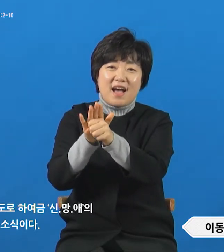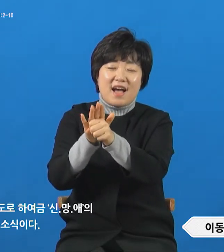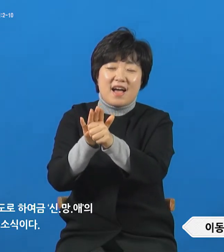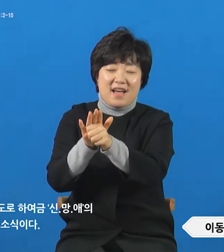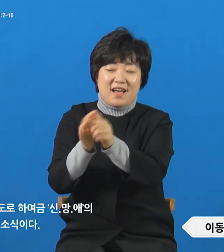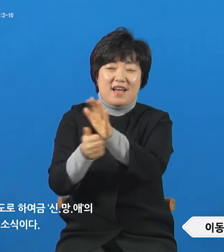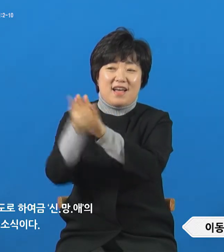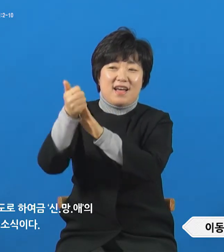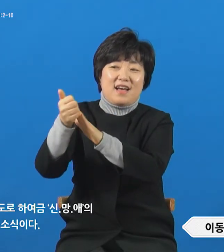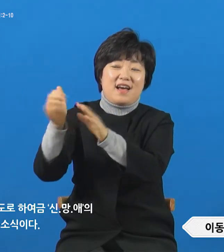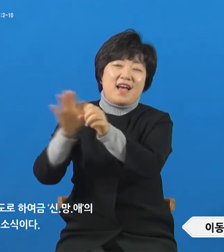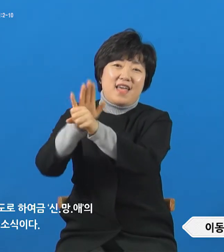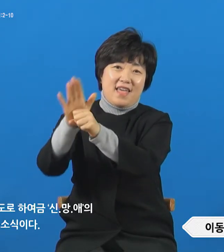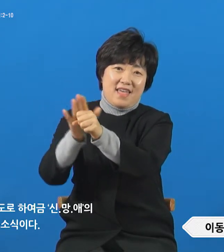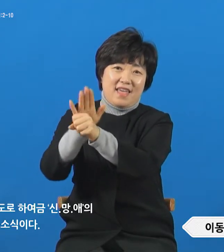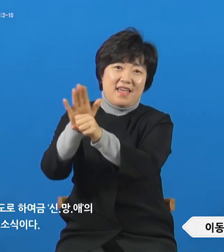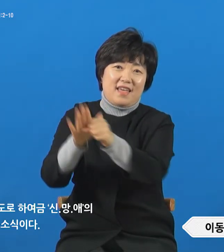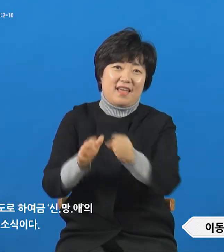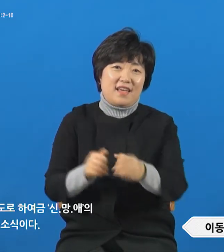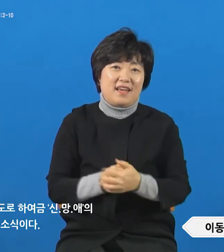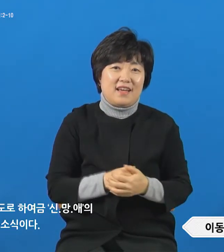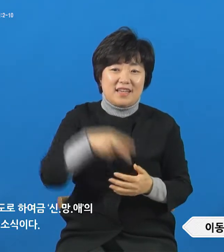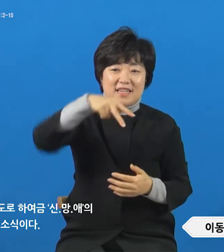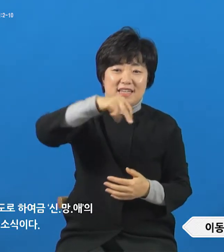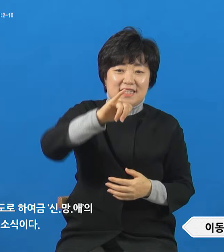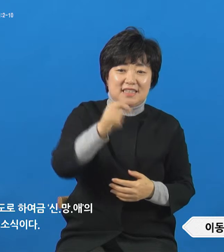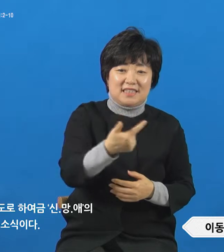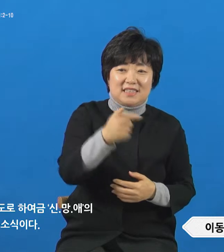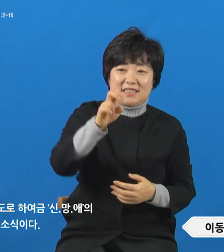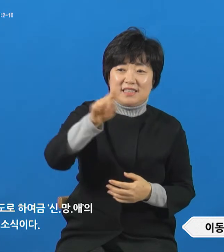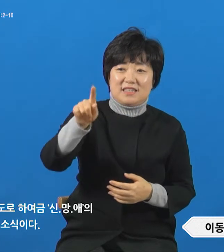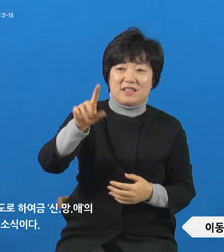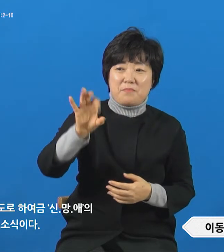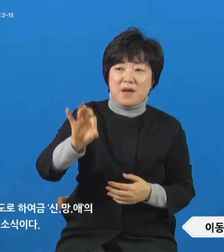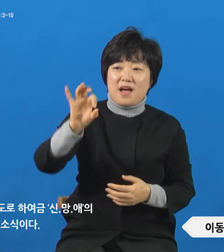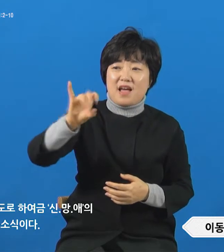망, 소망의 사랑. 믿음, 소망, 사랑.